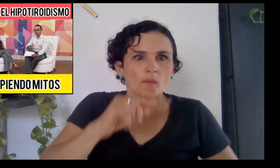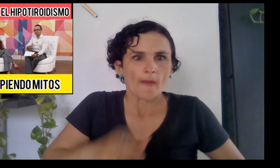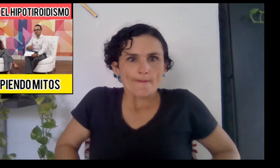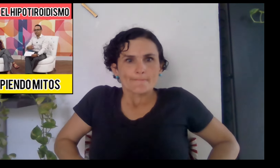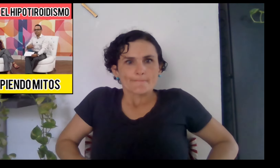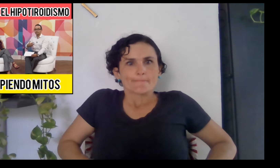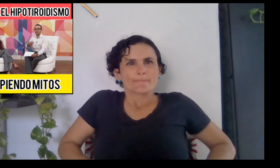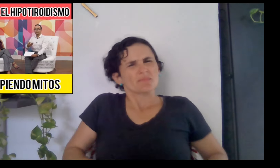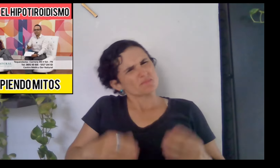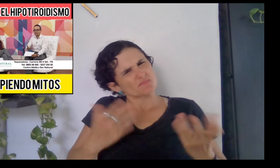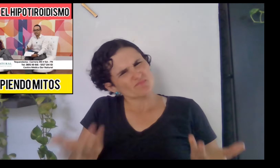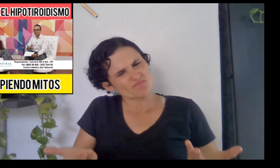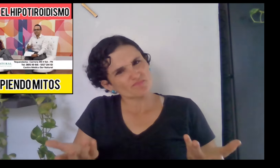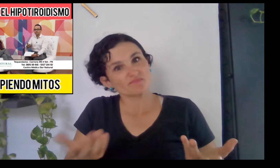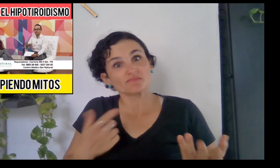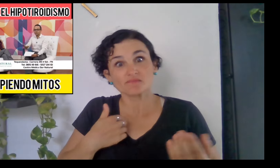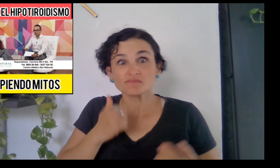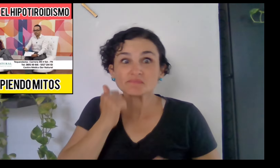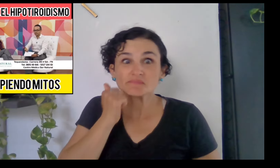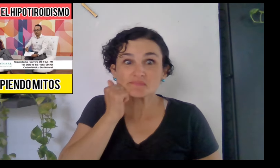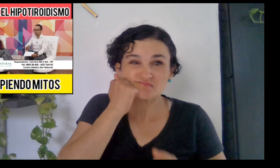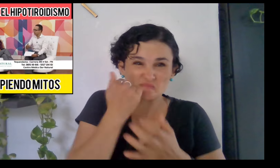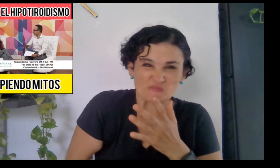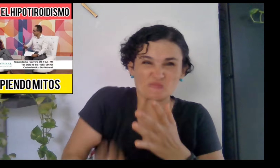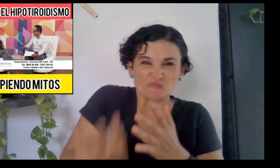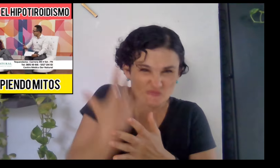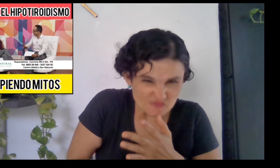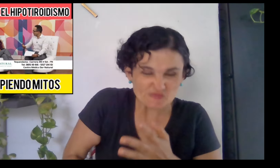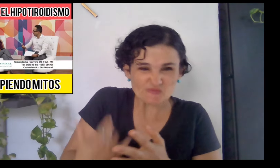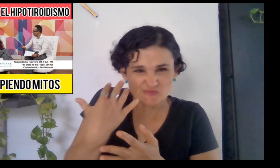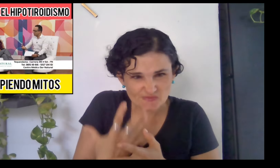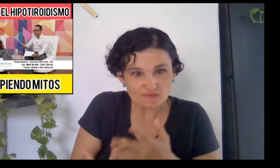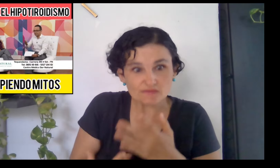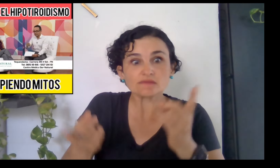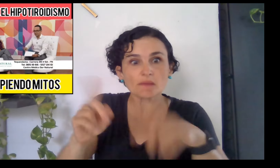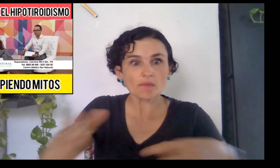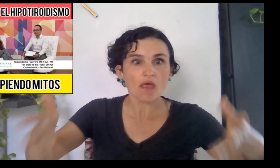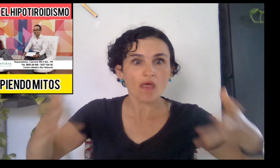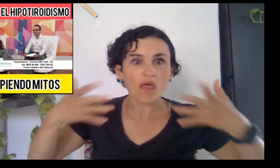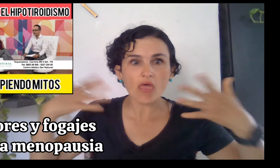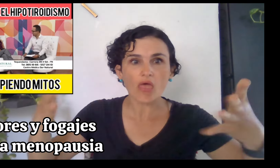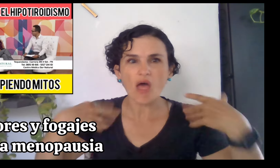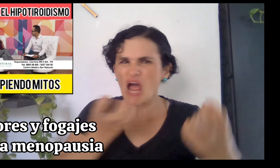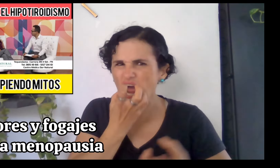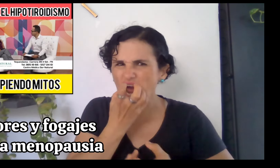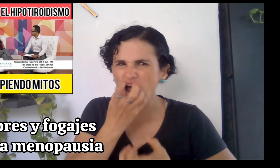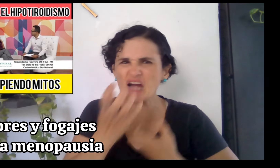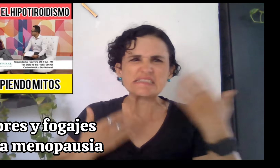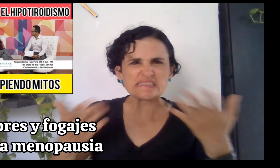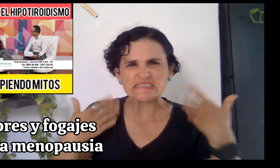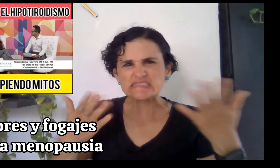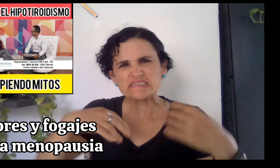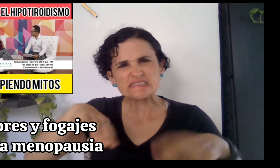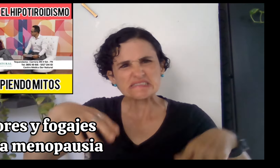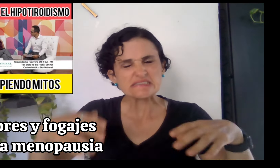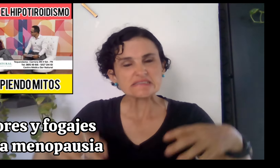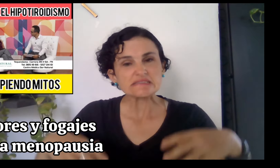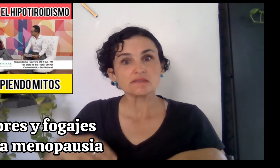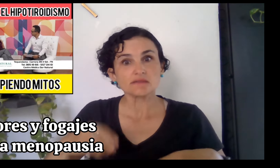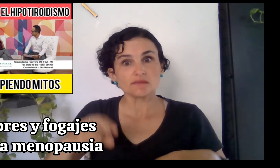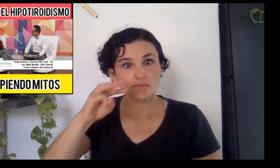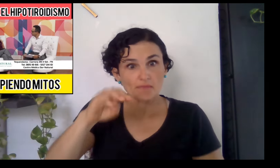las menstruaciones abundantes, influyen los calores y fogajes de la menopausia en la enfermedad de la tiroides? Influyen, o más bien